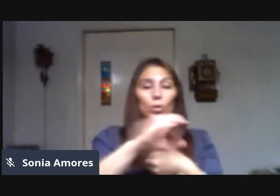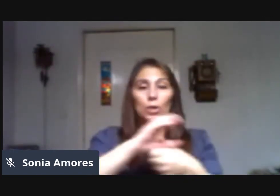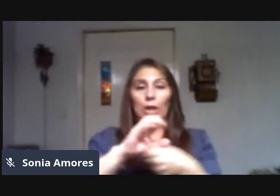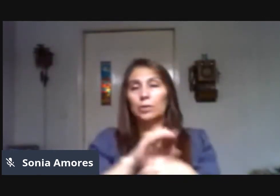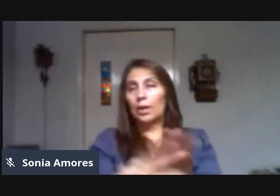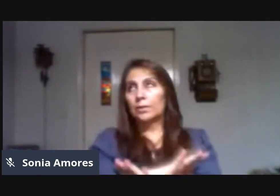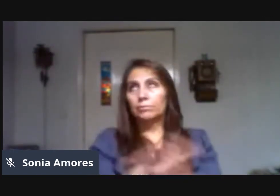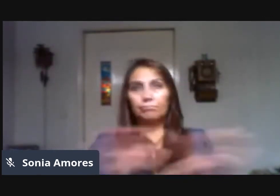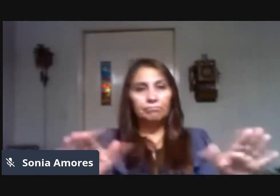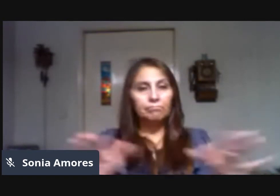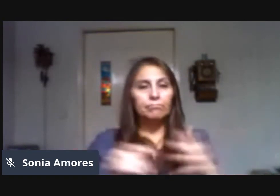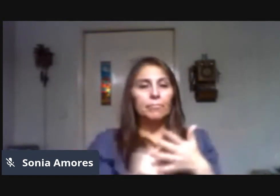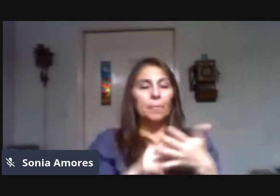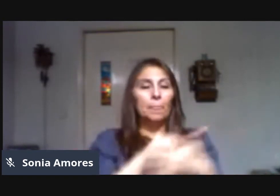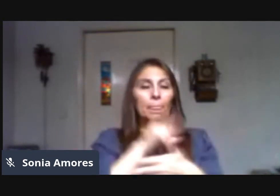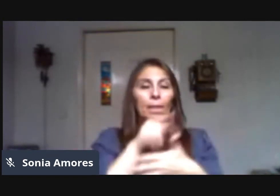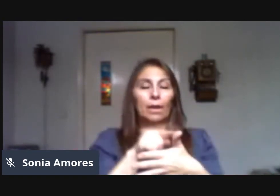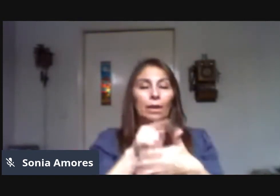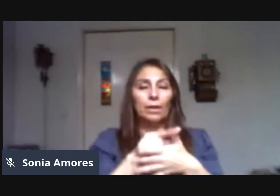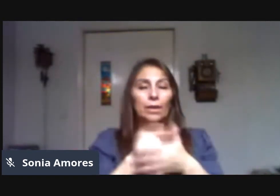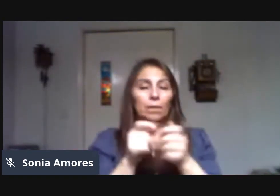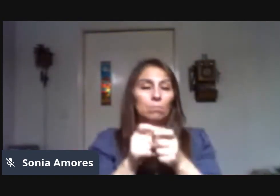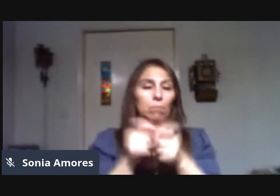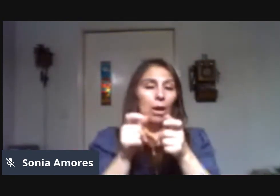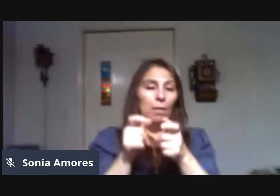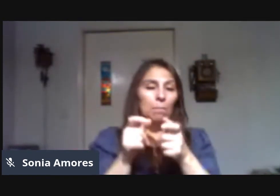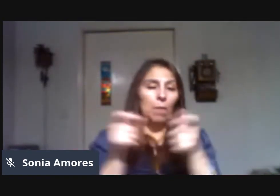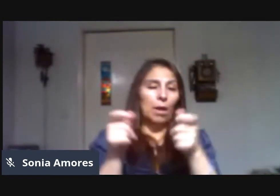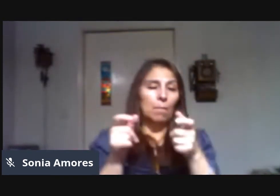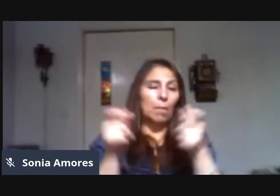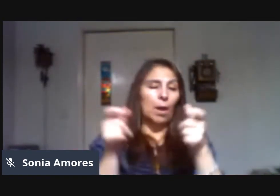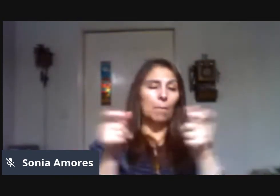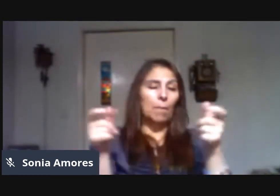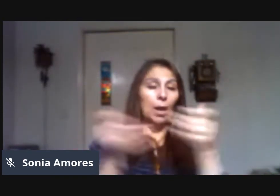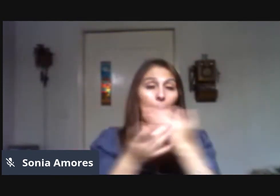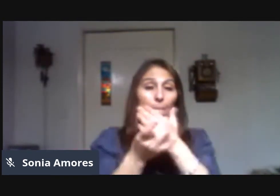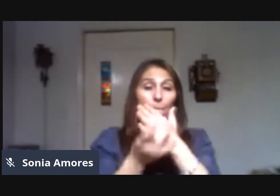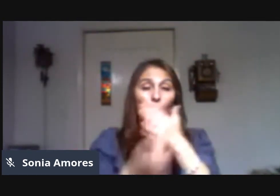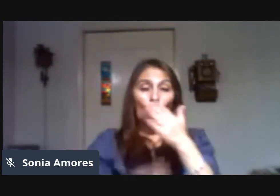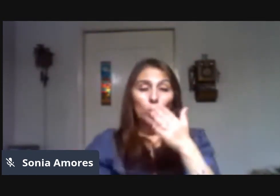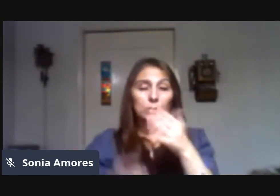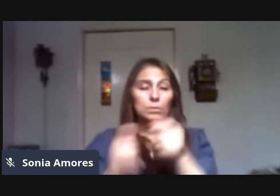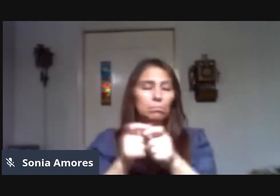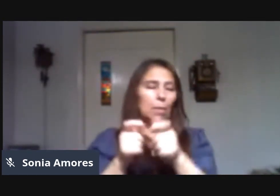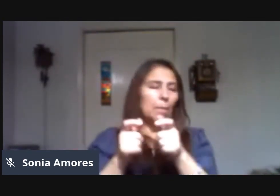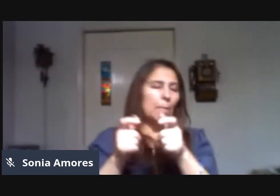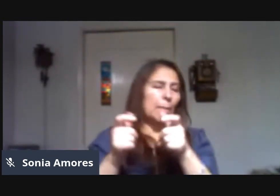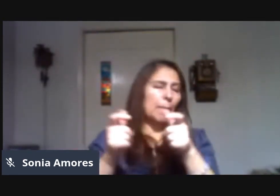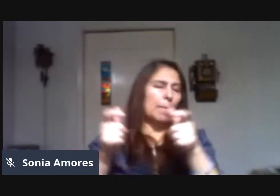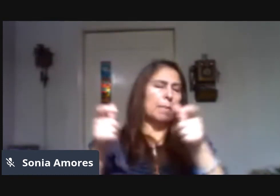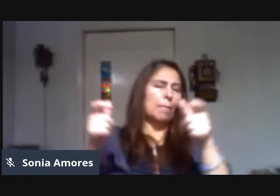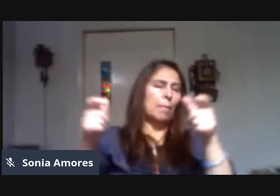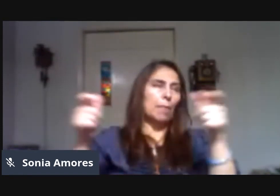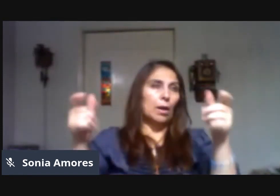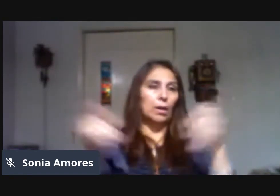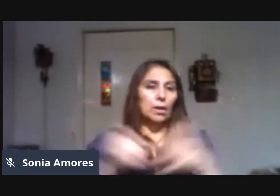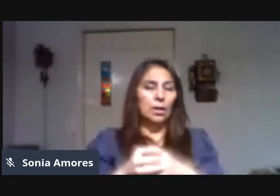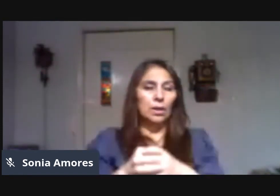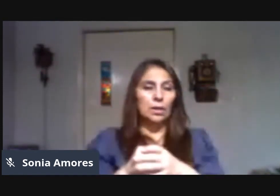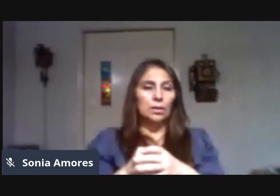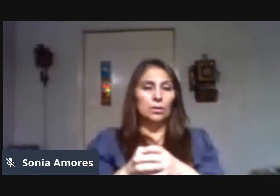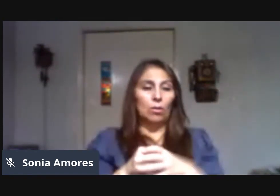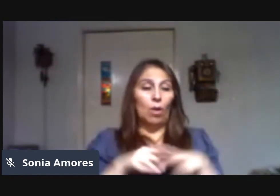crecimiento exponencial de pobres estructuralmente, el desarraigo y la